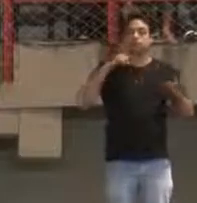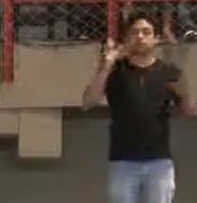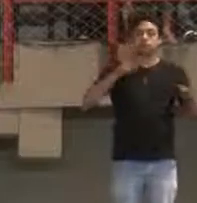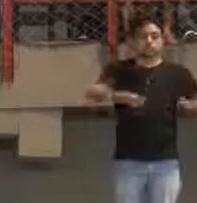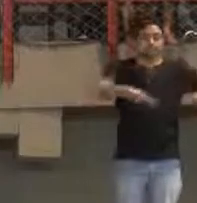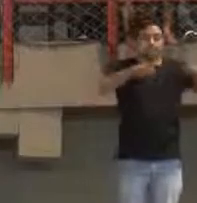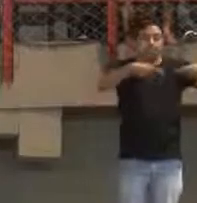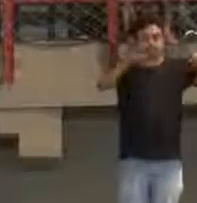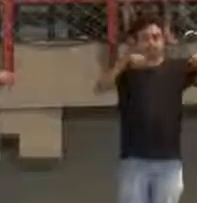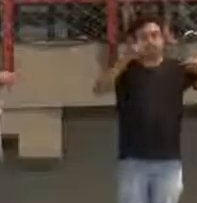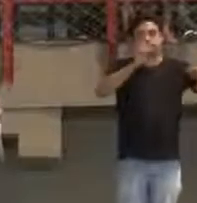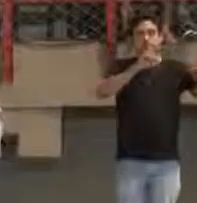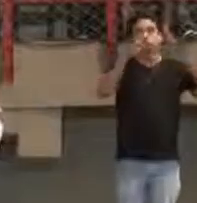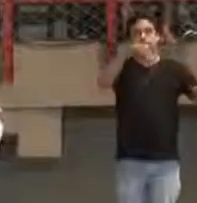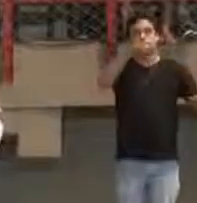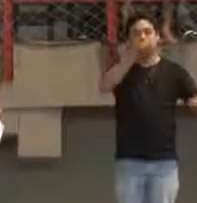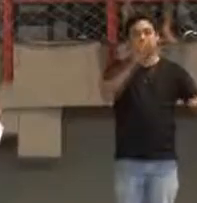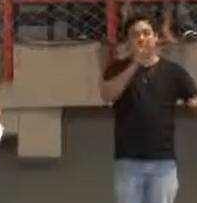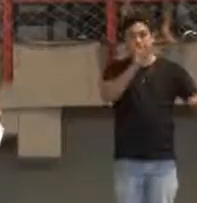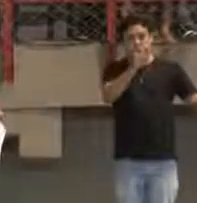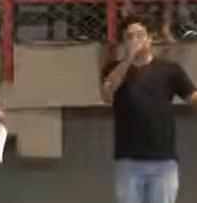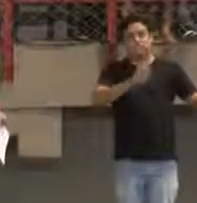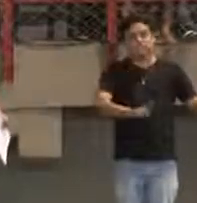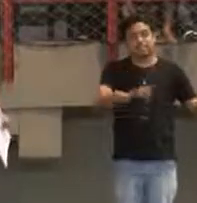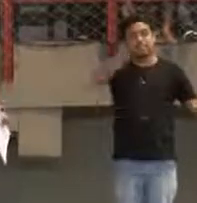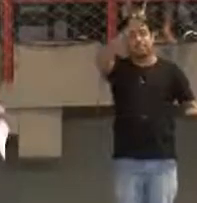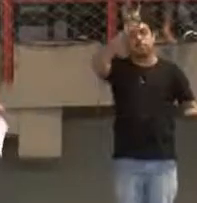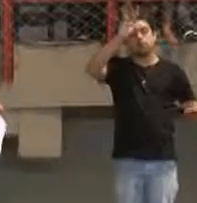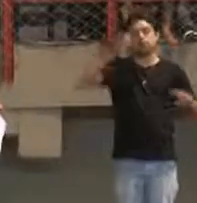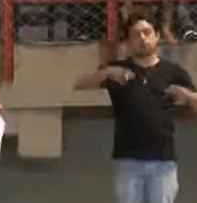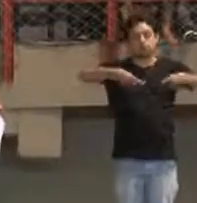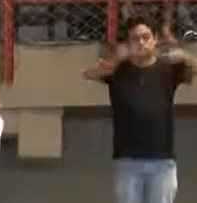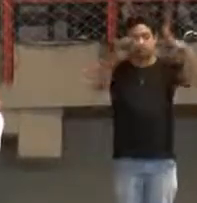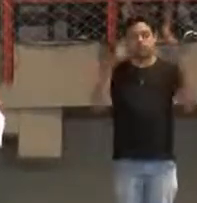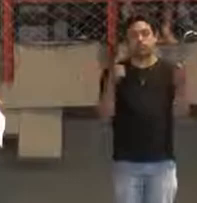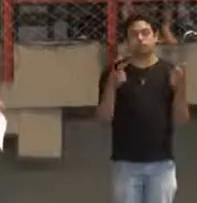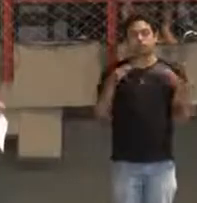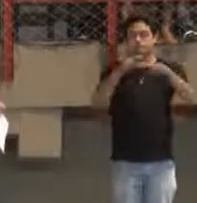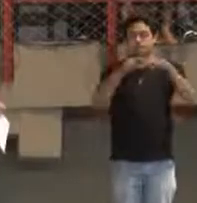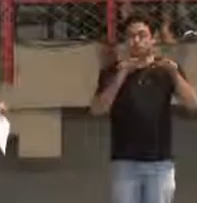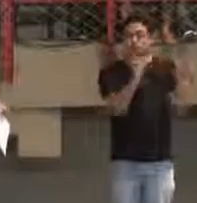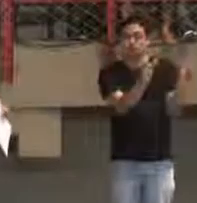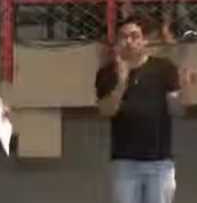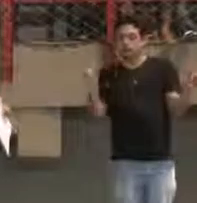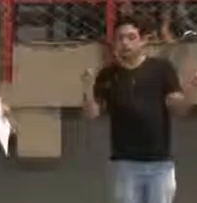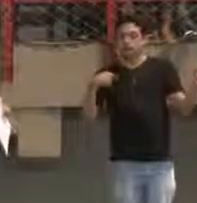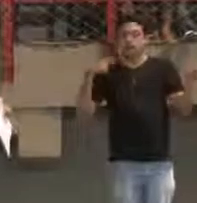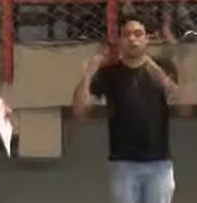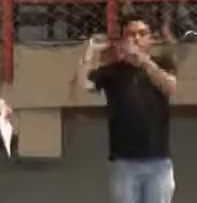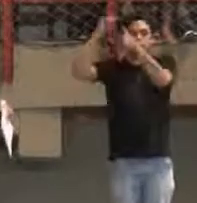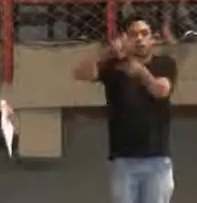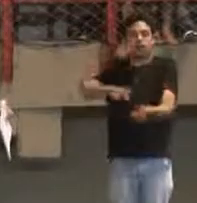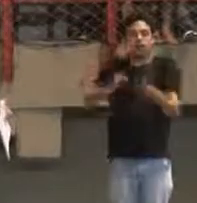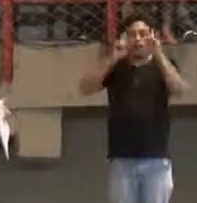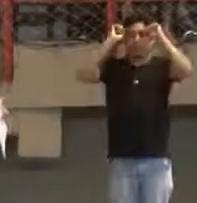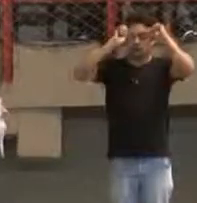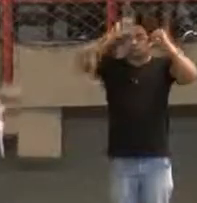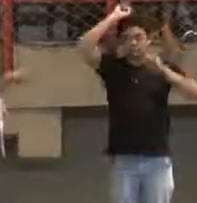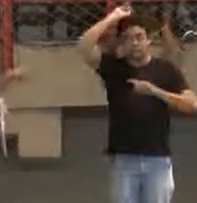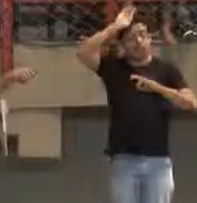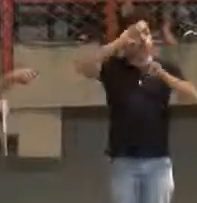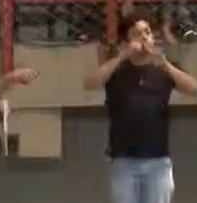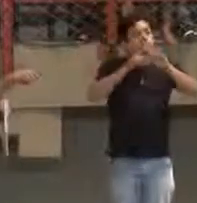Guerra Não é guerra é Marte que é o Deus da Guerra Então essas coisas são clássicas vem da mitologia